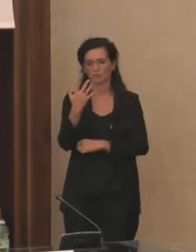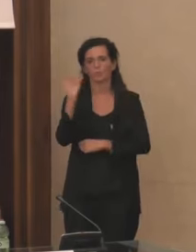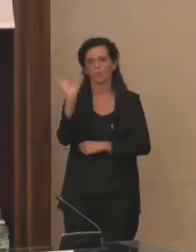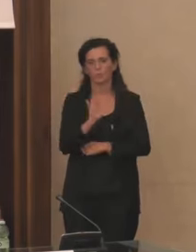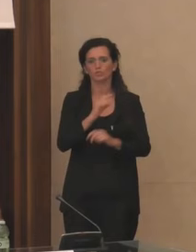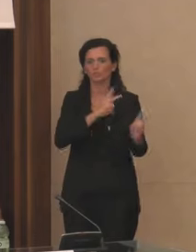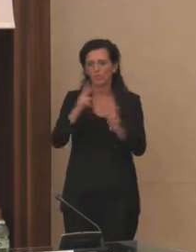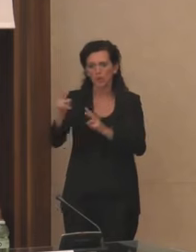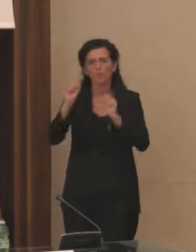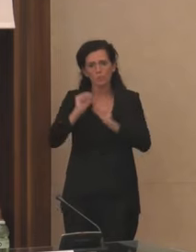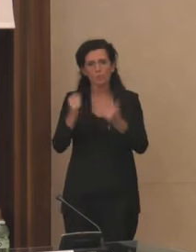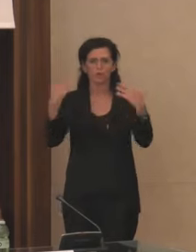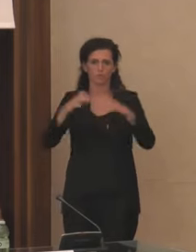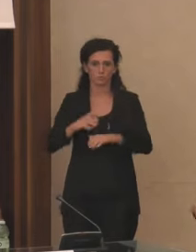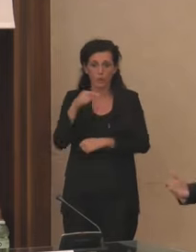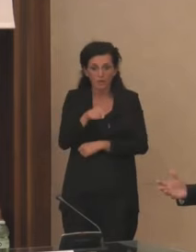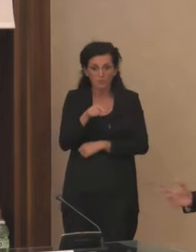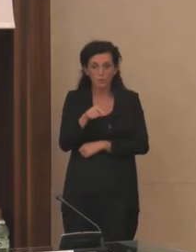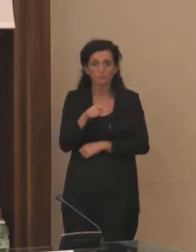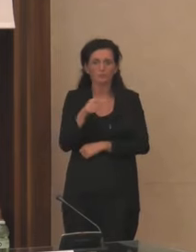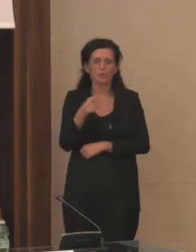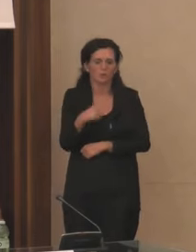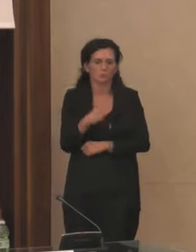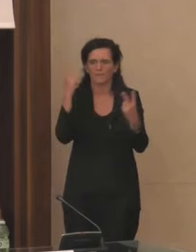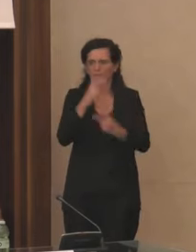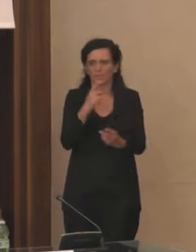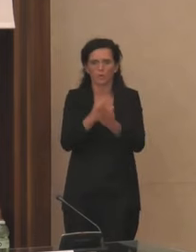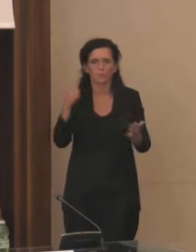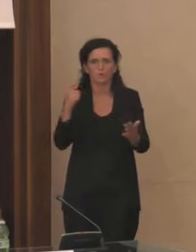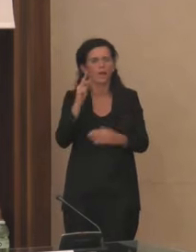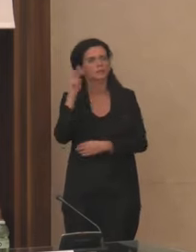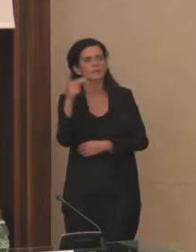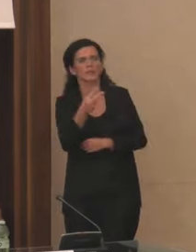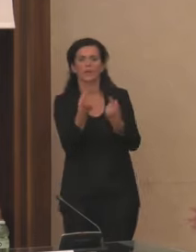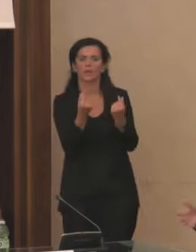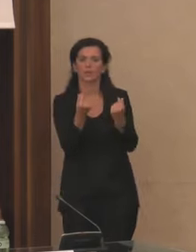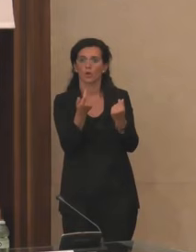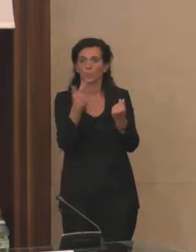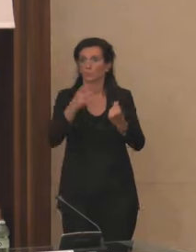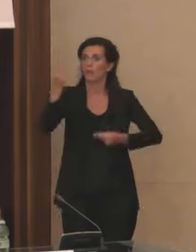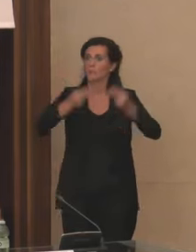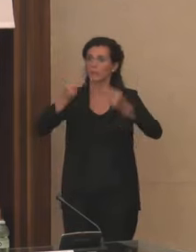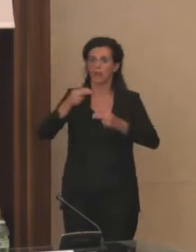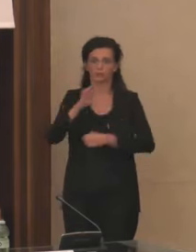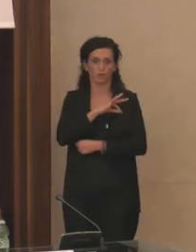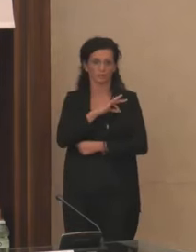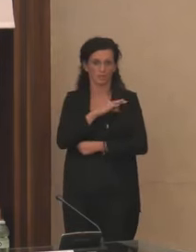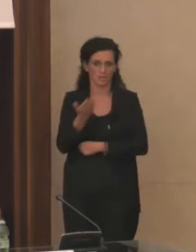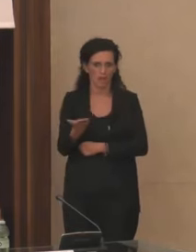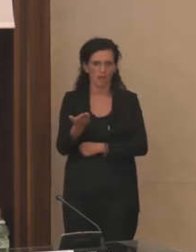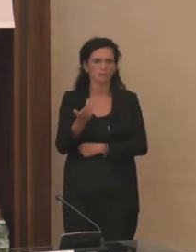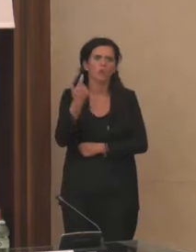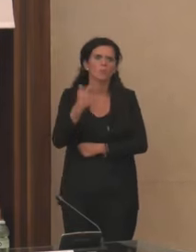ricoveri. Quindi questo è molto importante dal punto di vista economico qui per la Commissione Bilancio del Senato, perché praticamente con